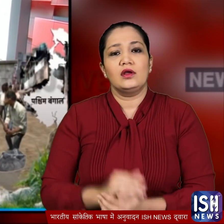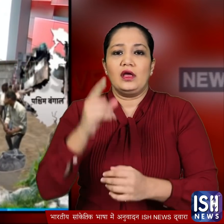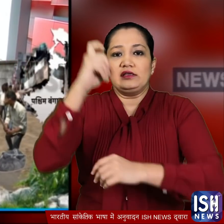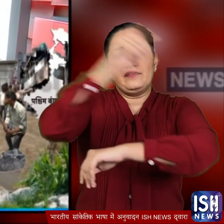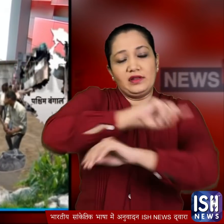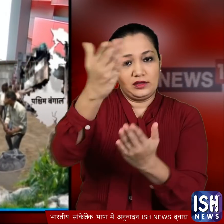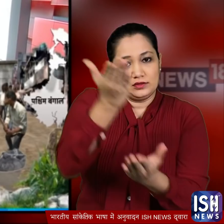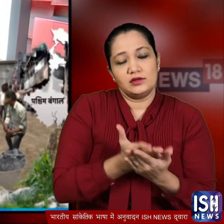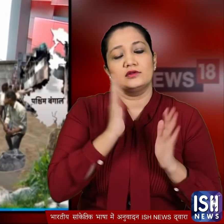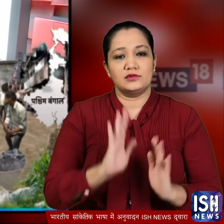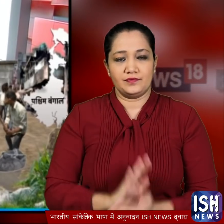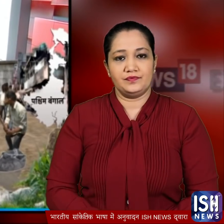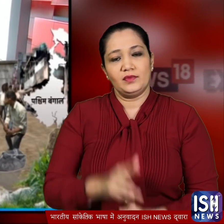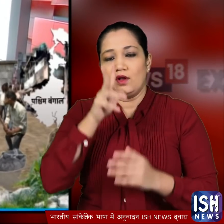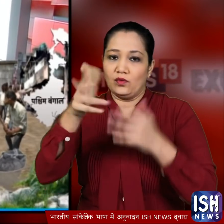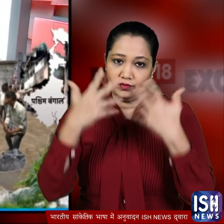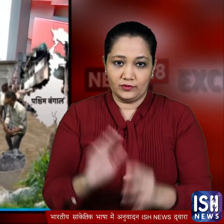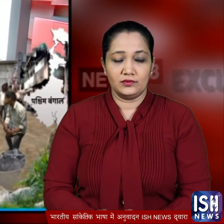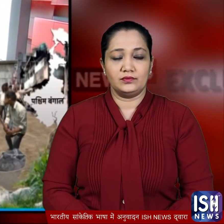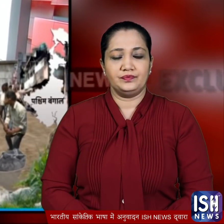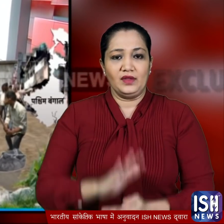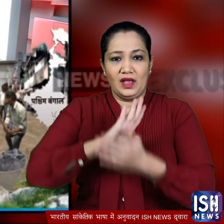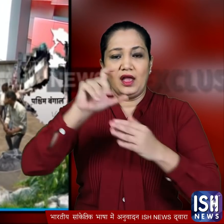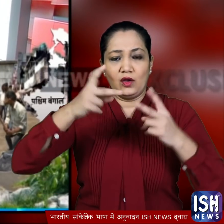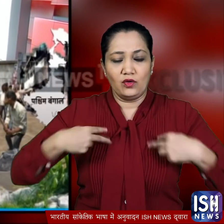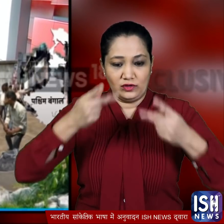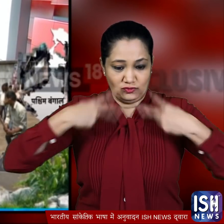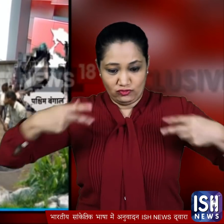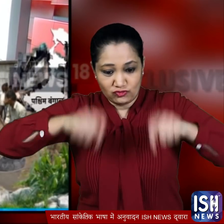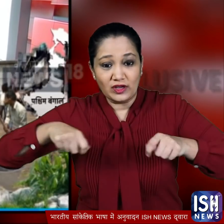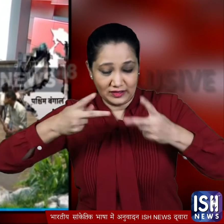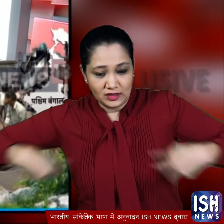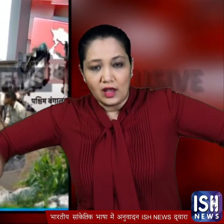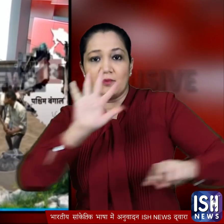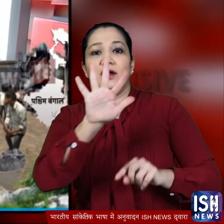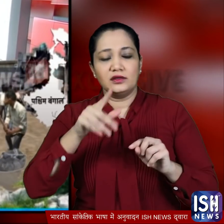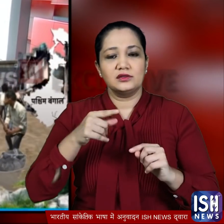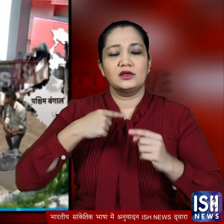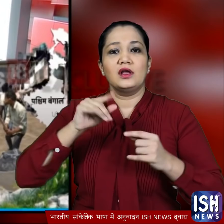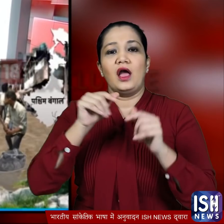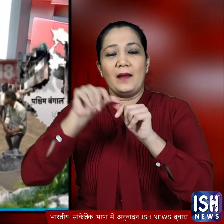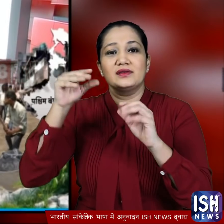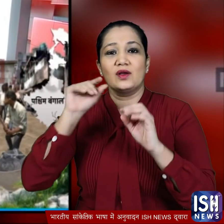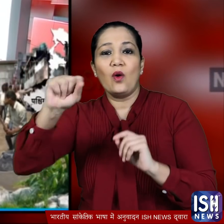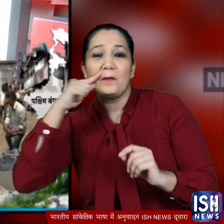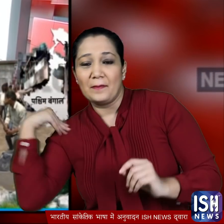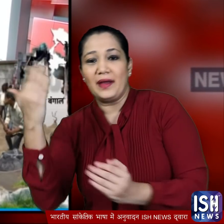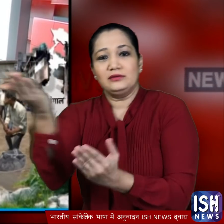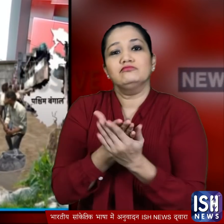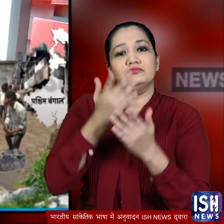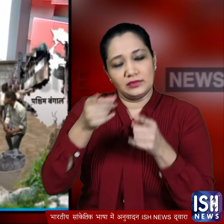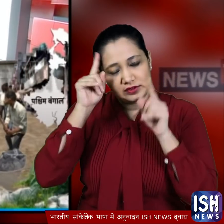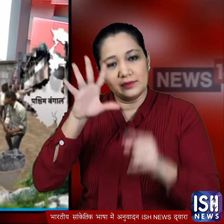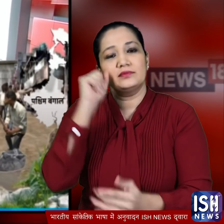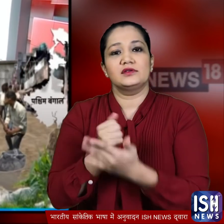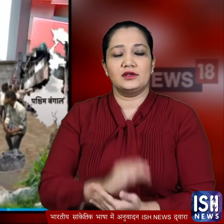अंदर सौंपने के लिए कोर्ट ने कहा है। हाईकोर्ट की 5 जजों की बेंच ने अभिजीत के भाई की याचिका पर सुनवाई करते हुए यह अहम